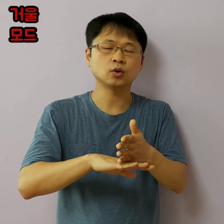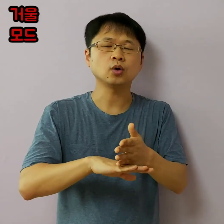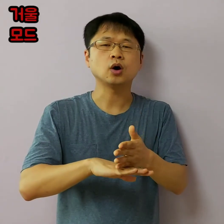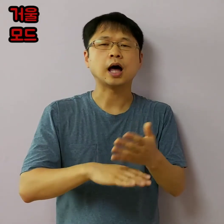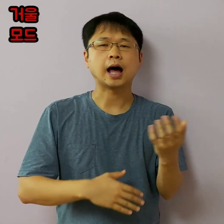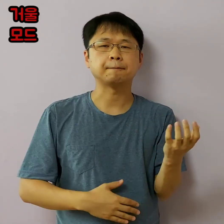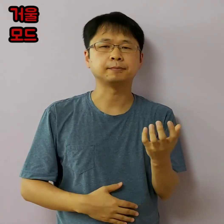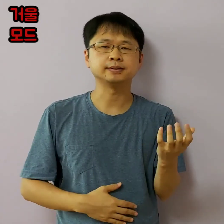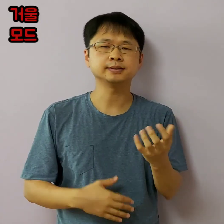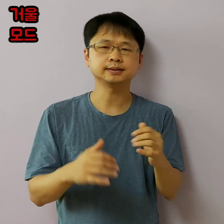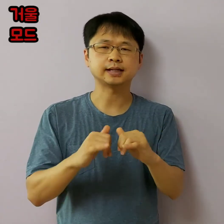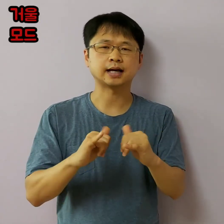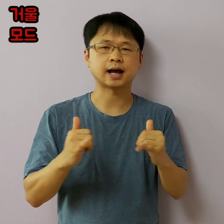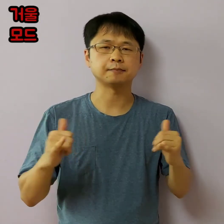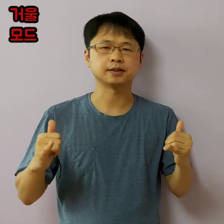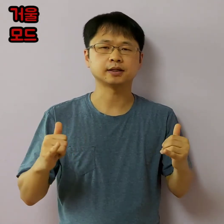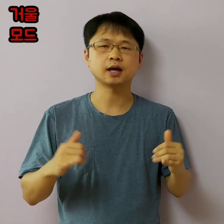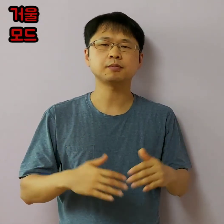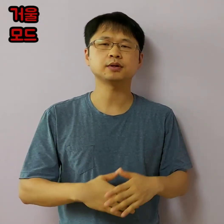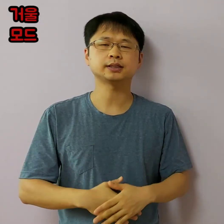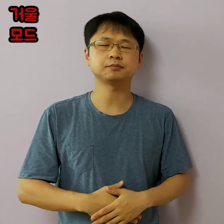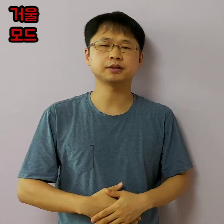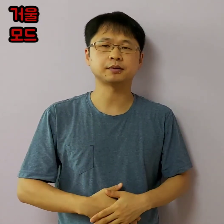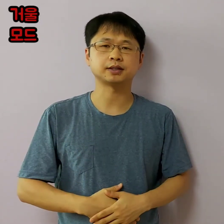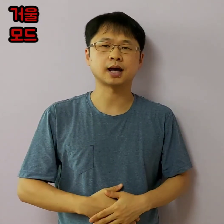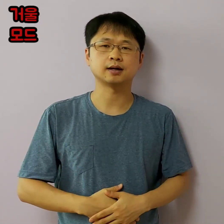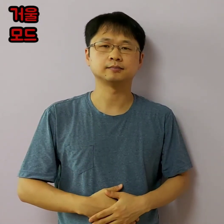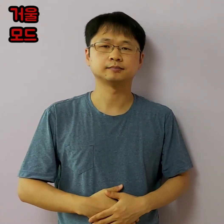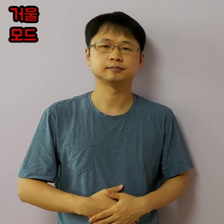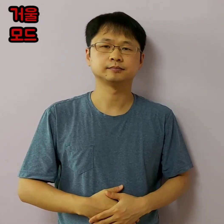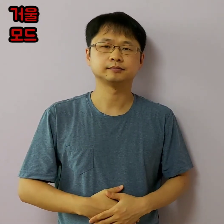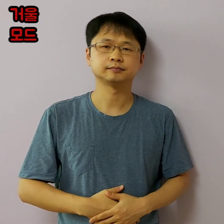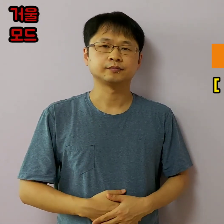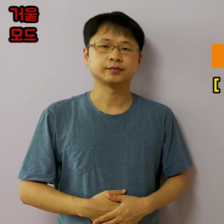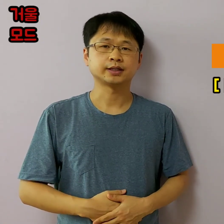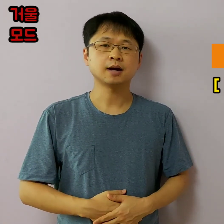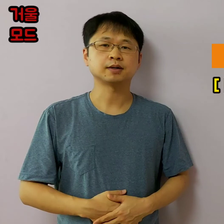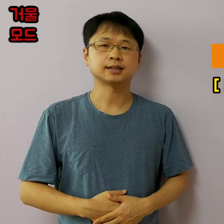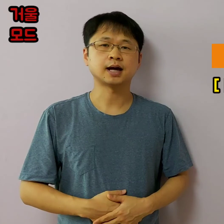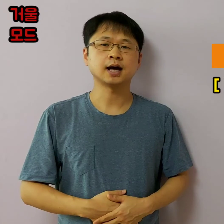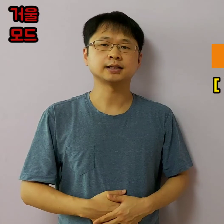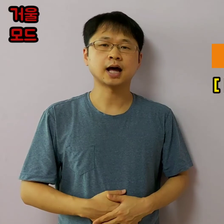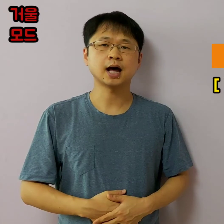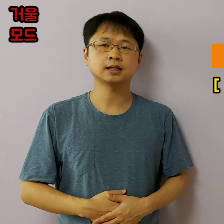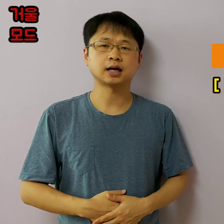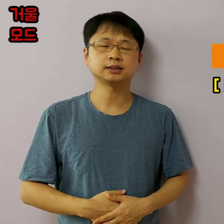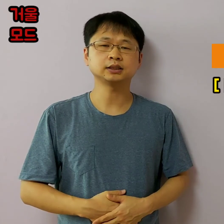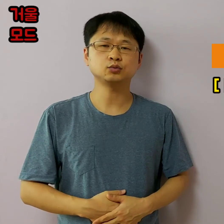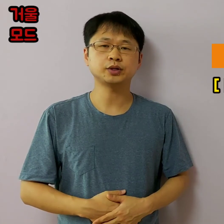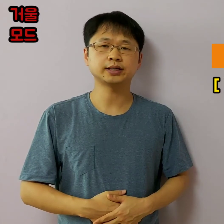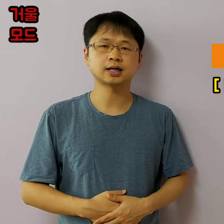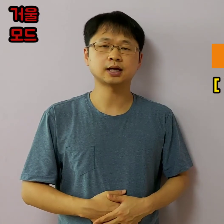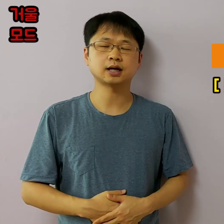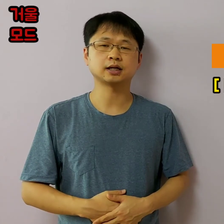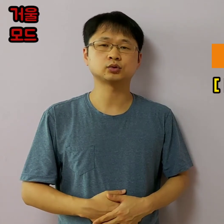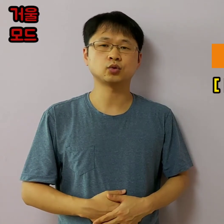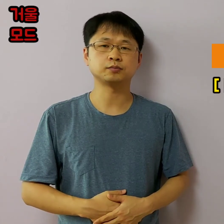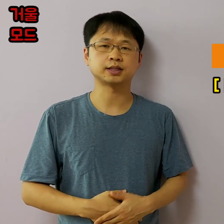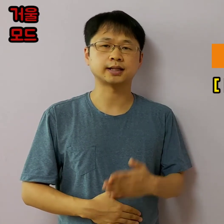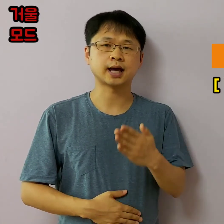미안하고 아픈 사람 이렇게 표현하시면 됩니다. 네, 다음 가사 나 당신을 위해 살아가겠소입니다.